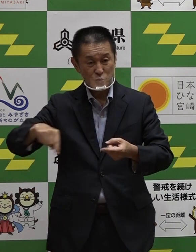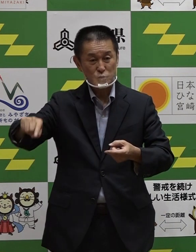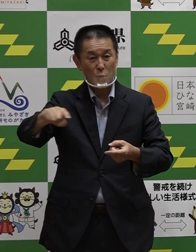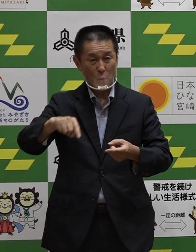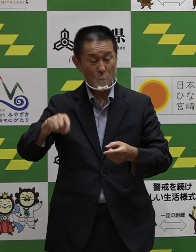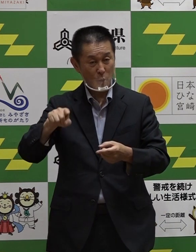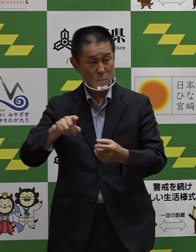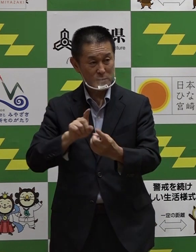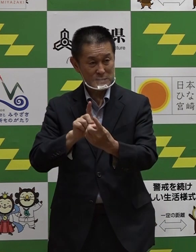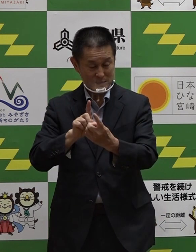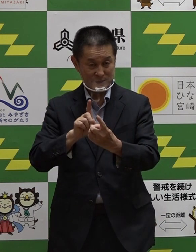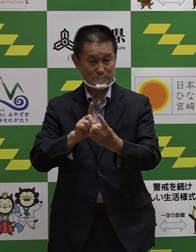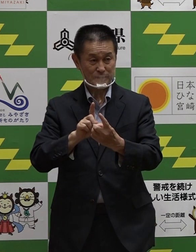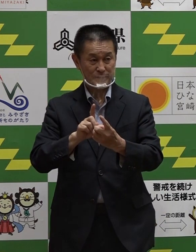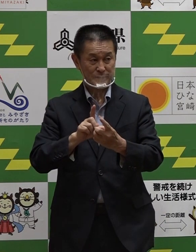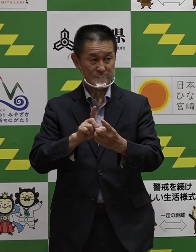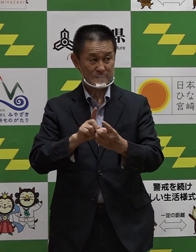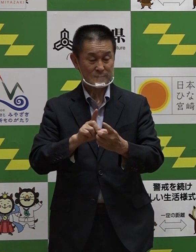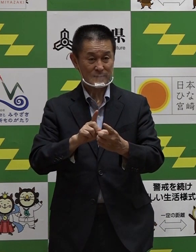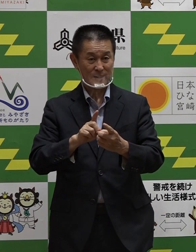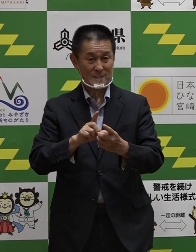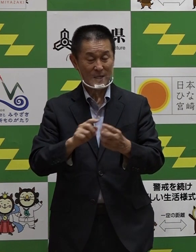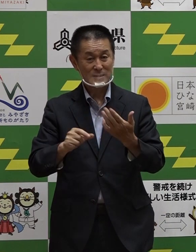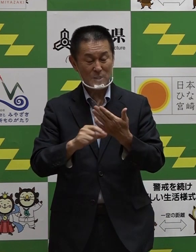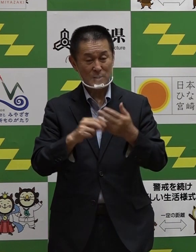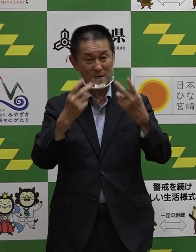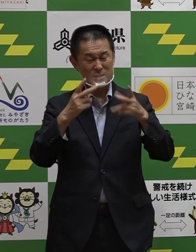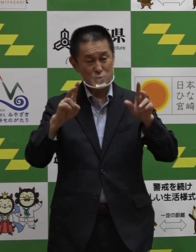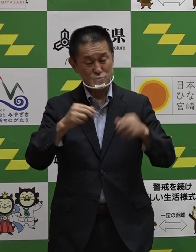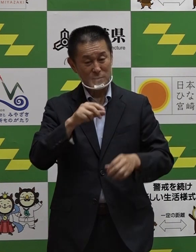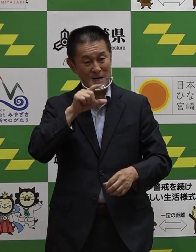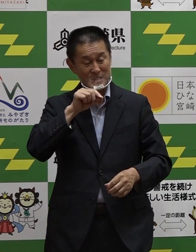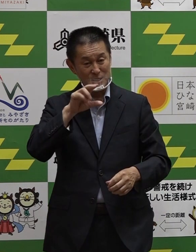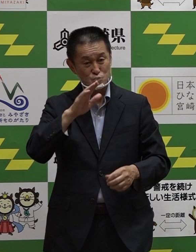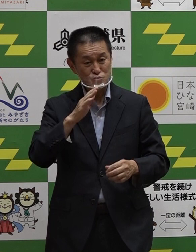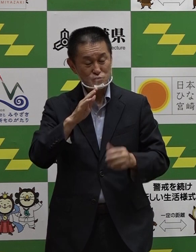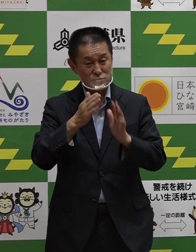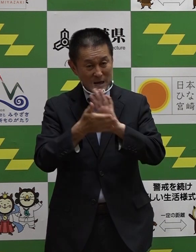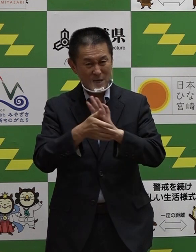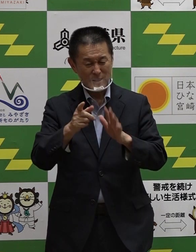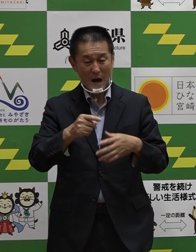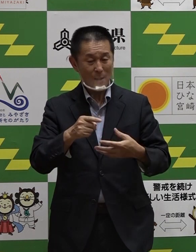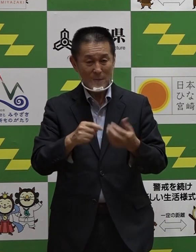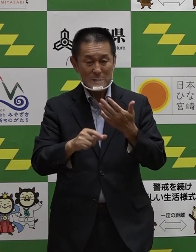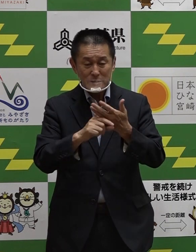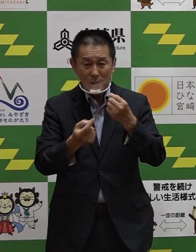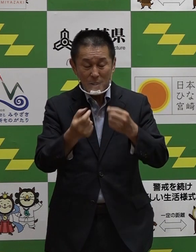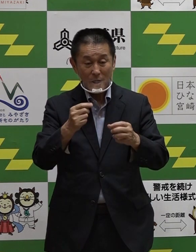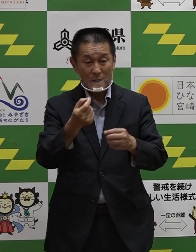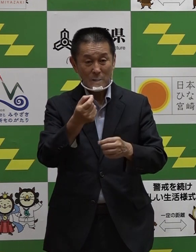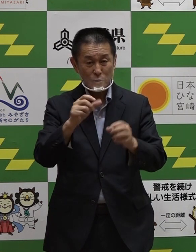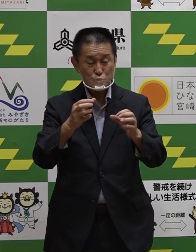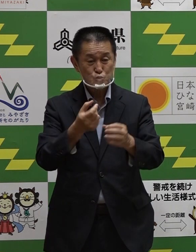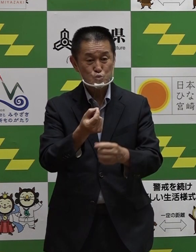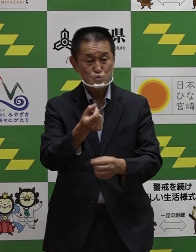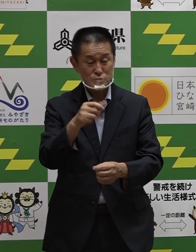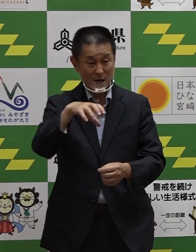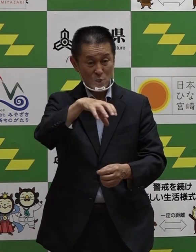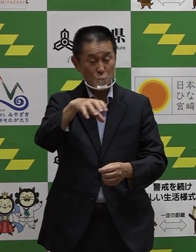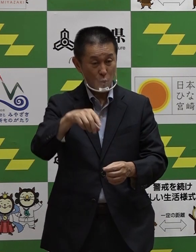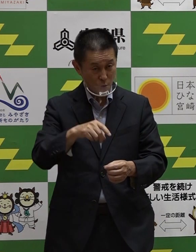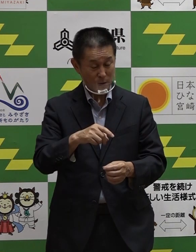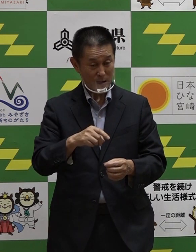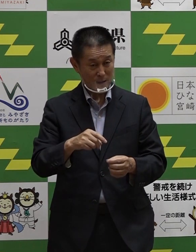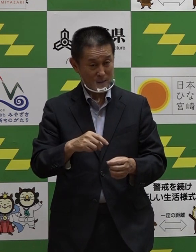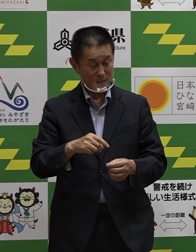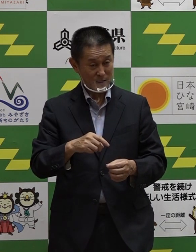関してというか、例えば、まあ、静岡だったり、岐阜県だったり、あまりこう、そういった事例が確認されていないところについては、必ずしもそうではない